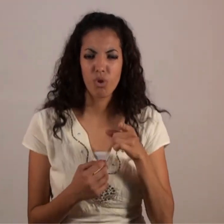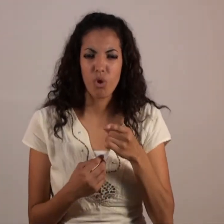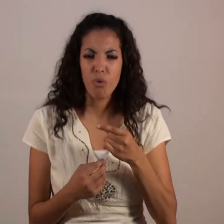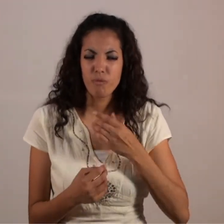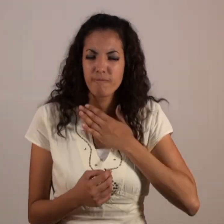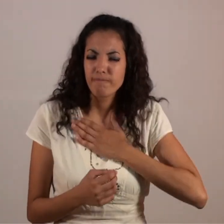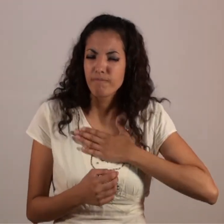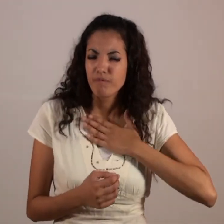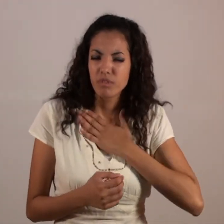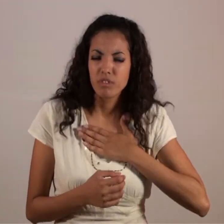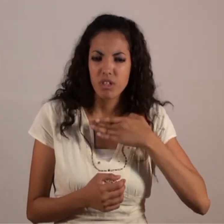a otros?